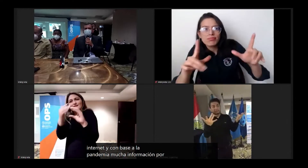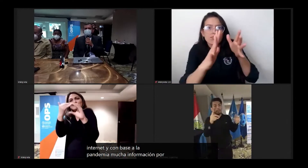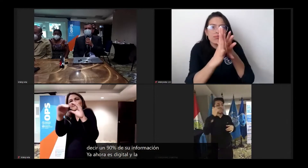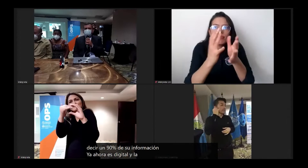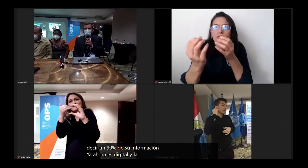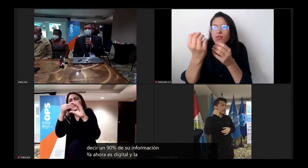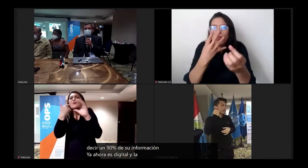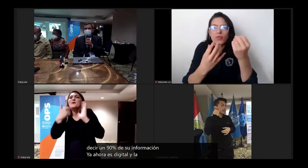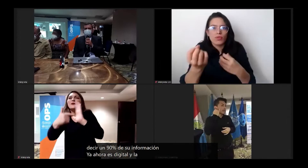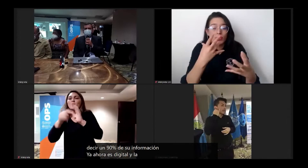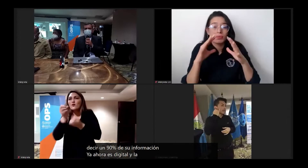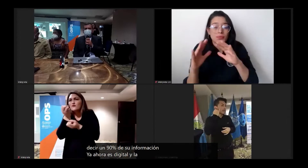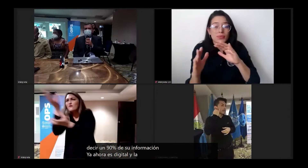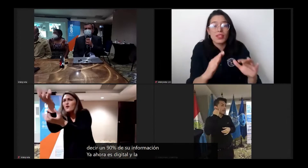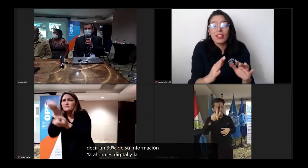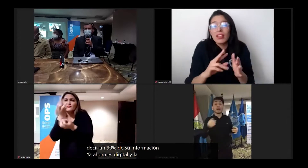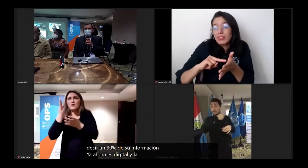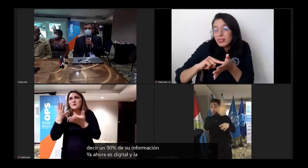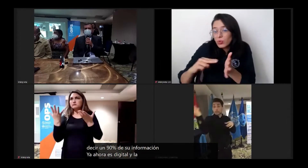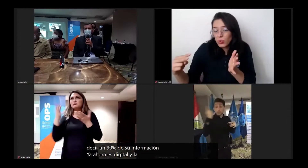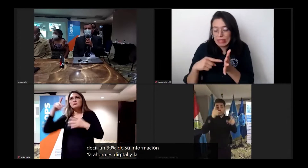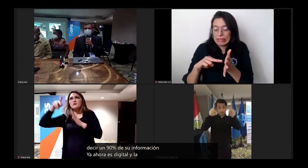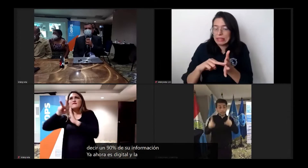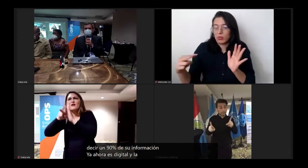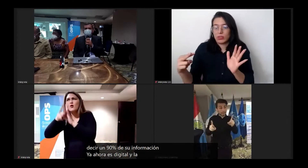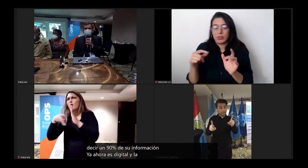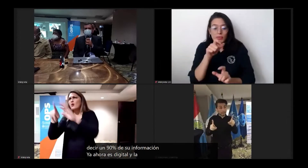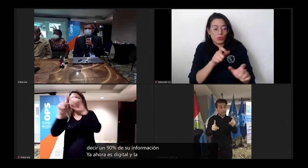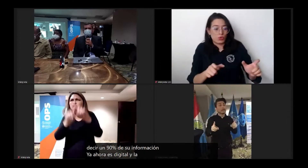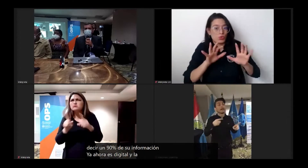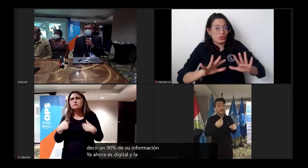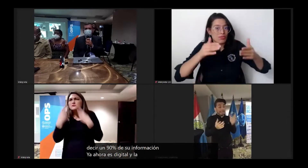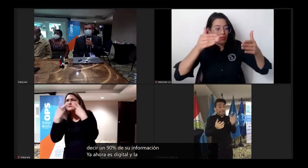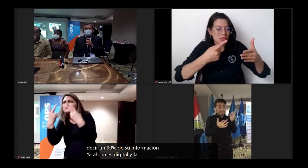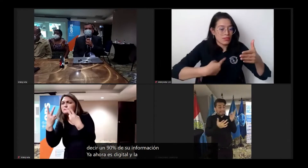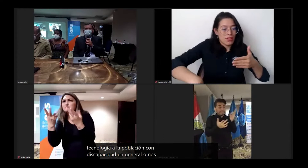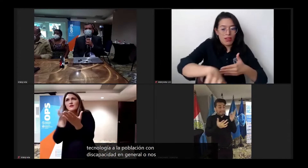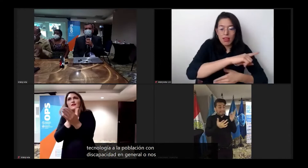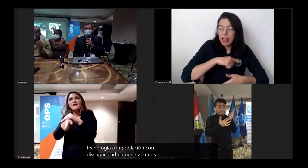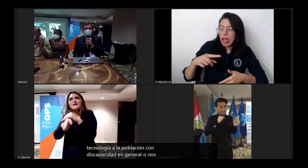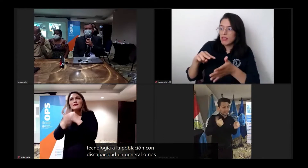la población con discapacidad en general, o nos acerca a nuestro par,